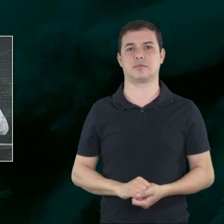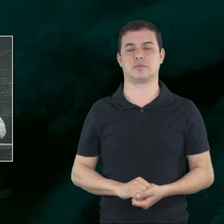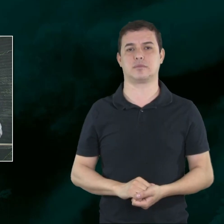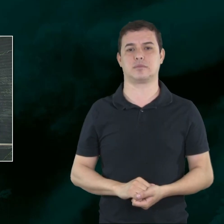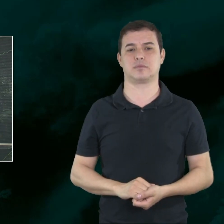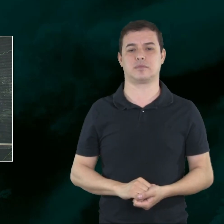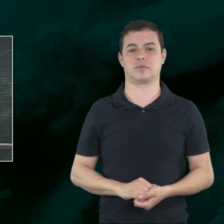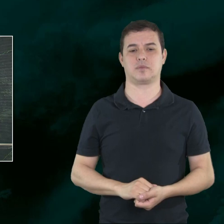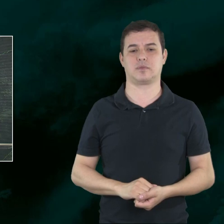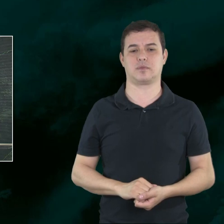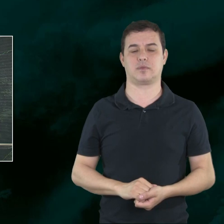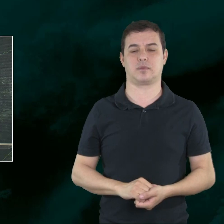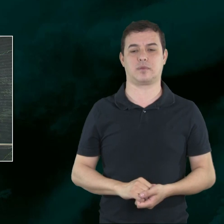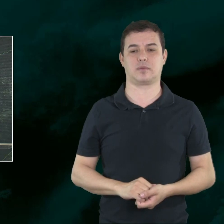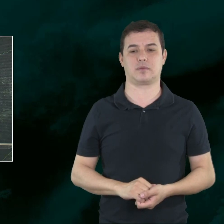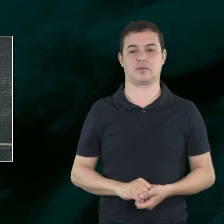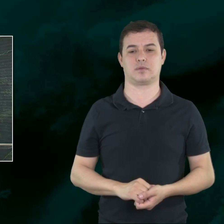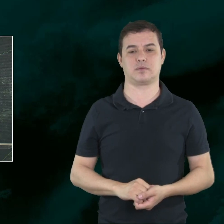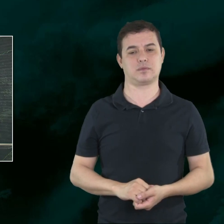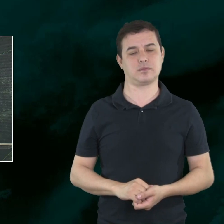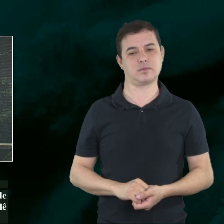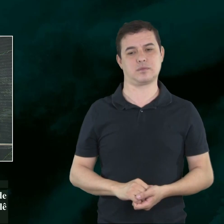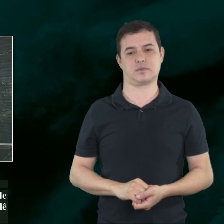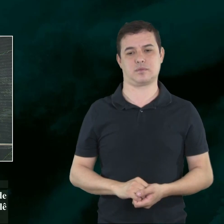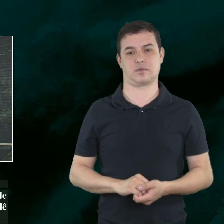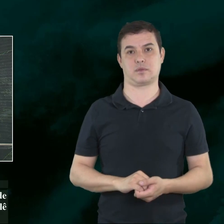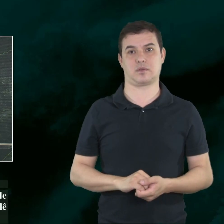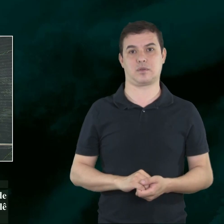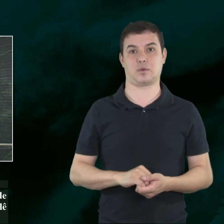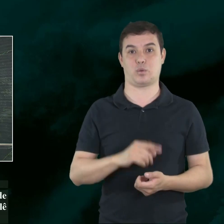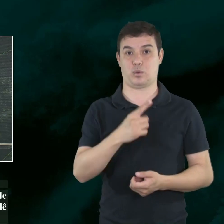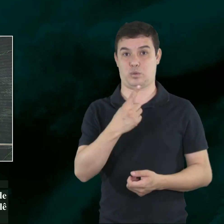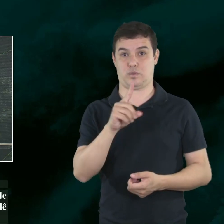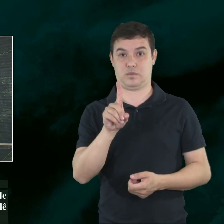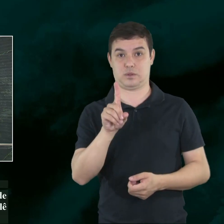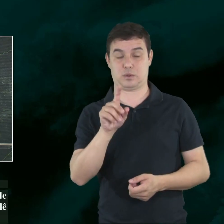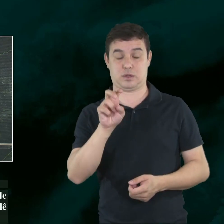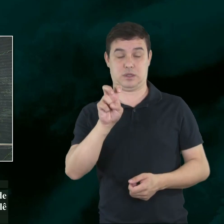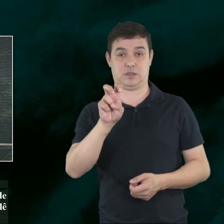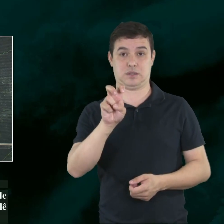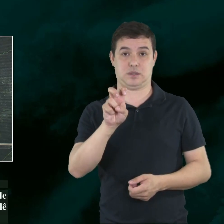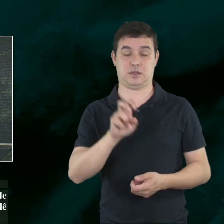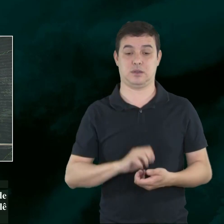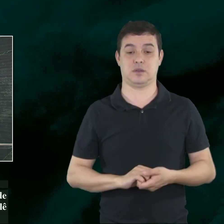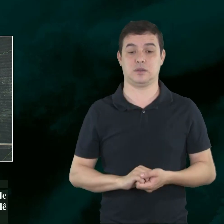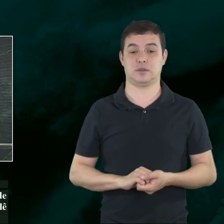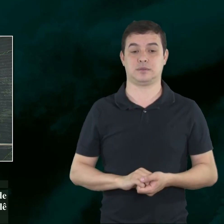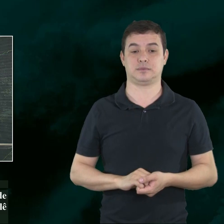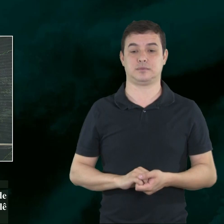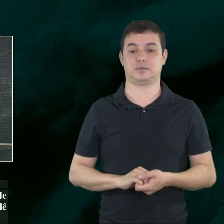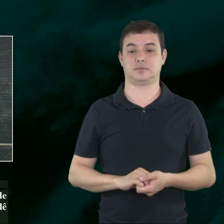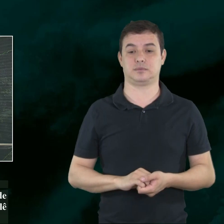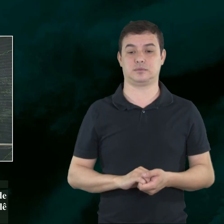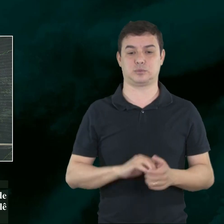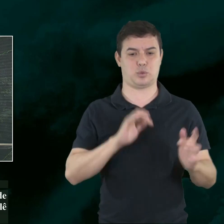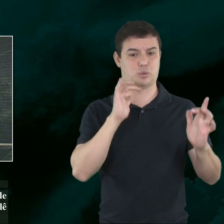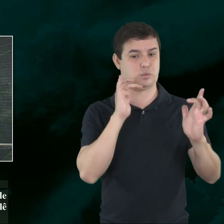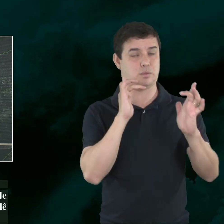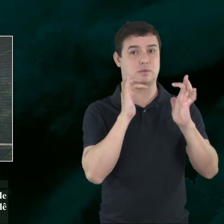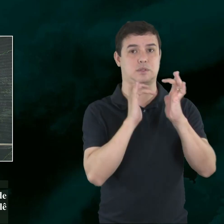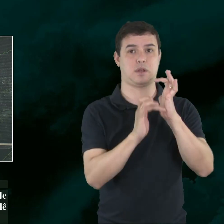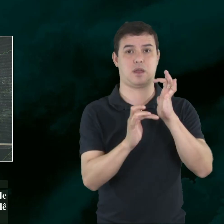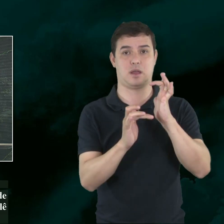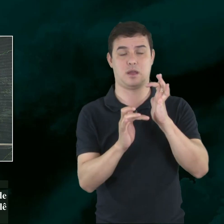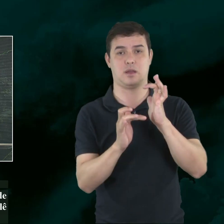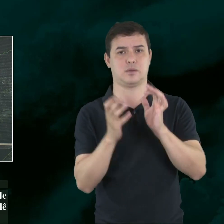versículo 15... quando, pois, virdes o abominável da desolação de que falou o profeta Daniel no lugar